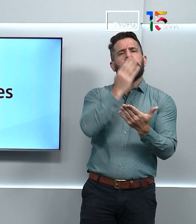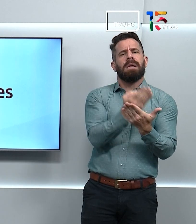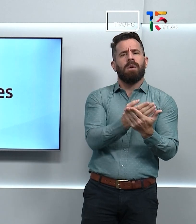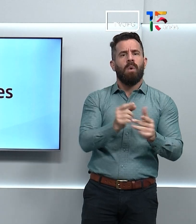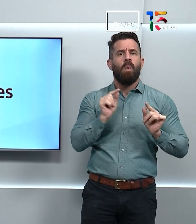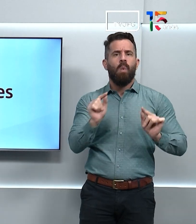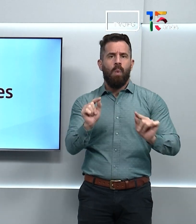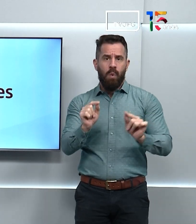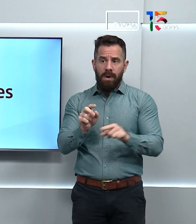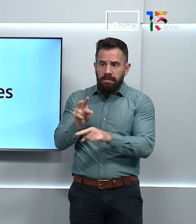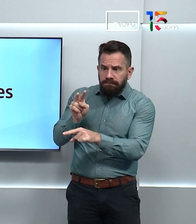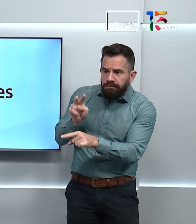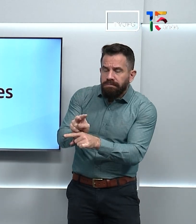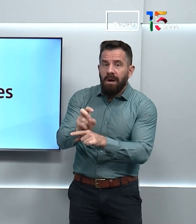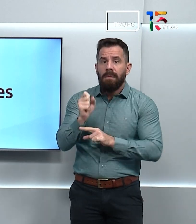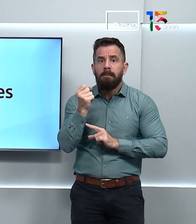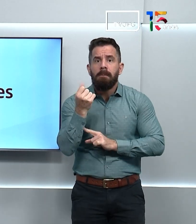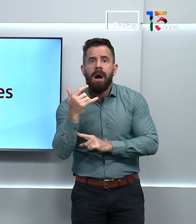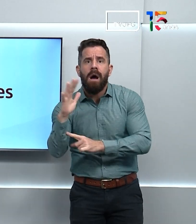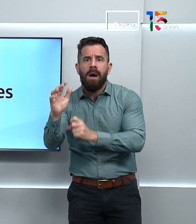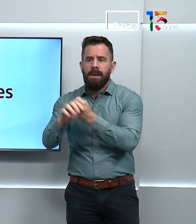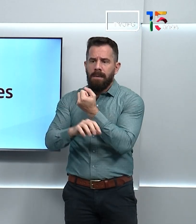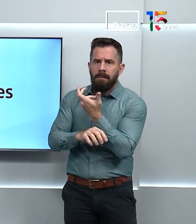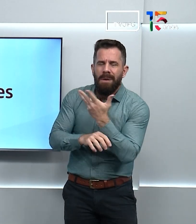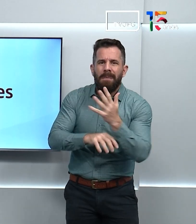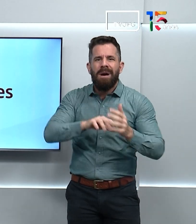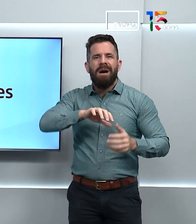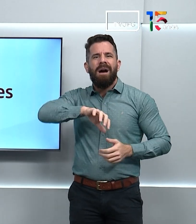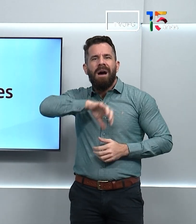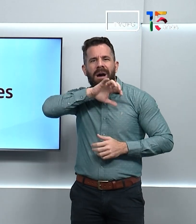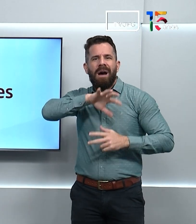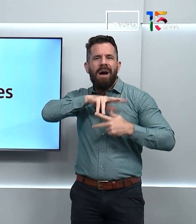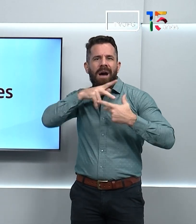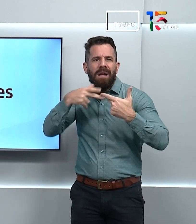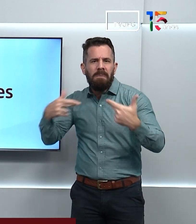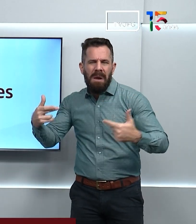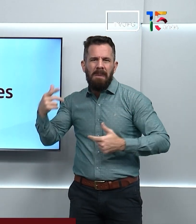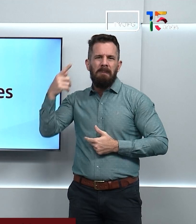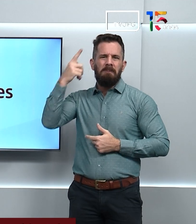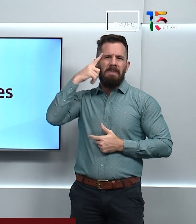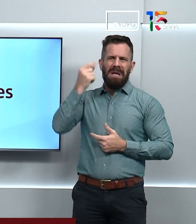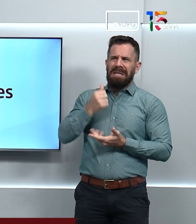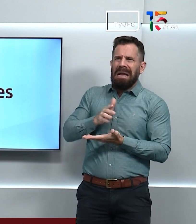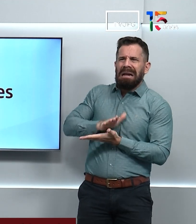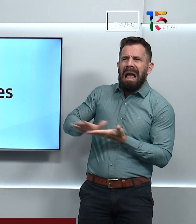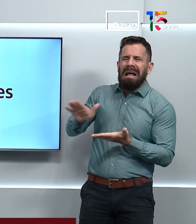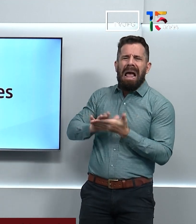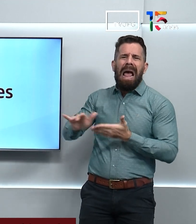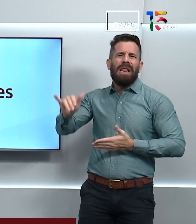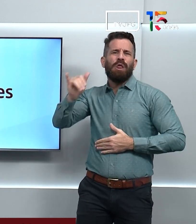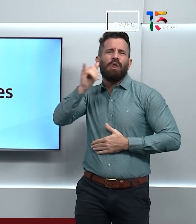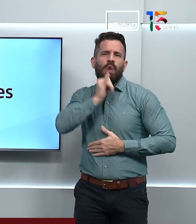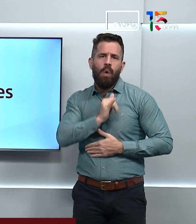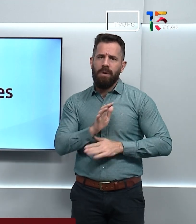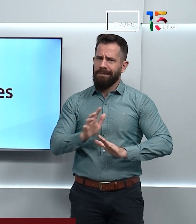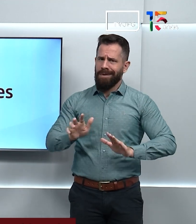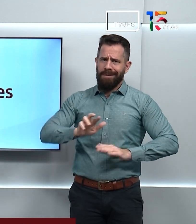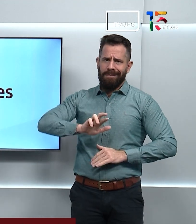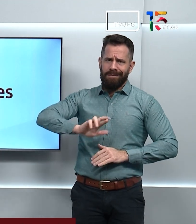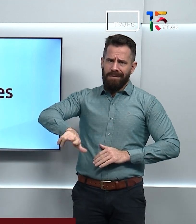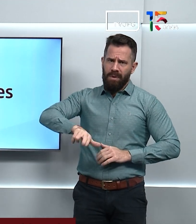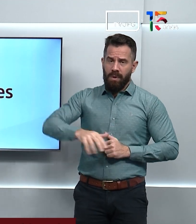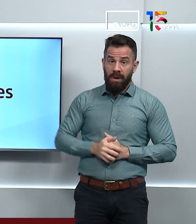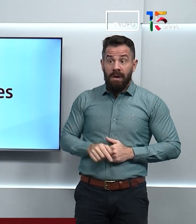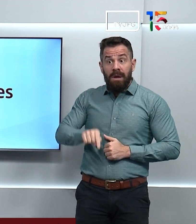de fauna e flora não são meras exigências custosas, né, de órgãos ambientais de fiscalização. Esses